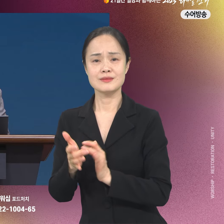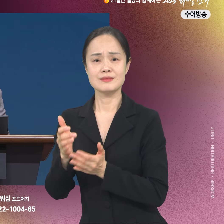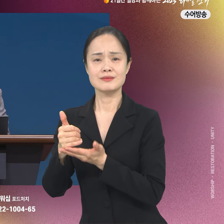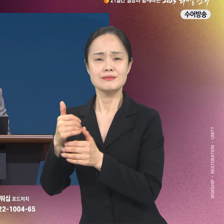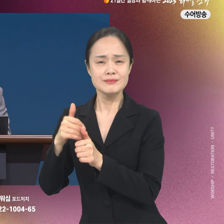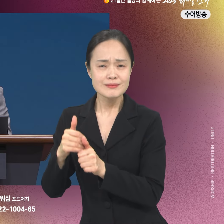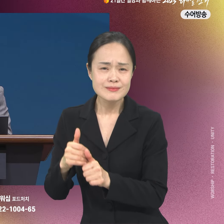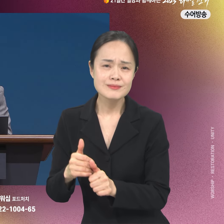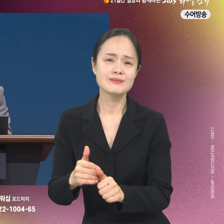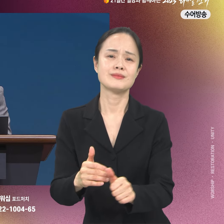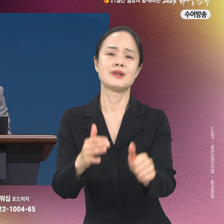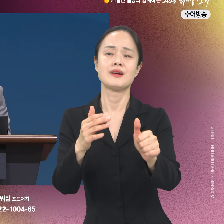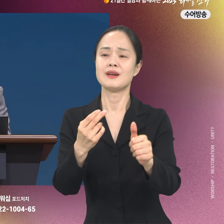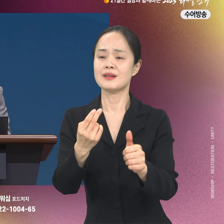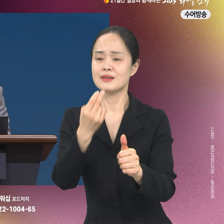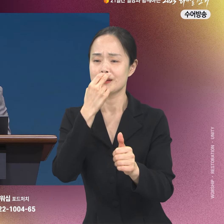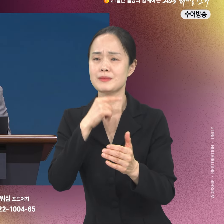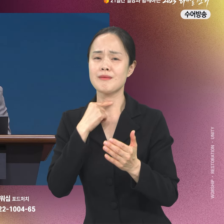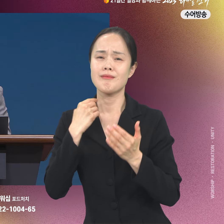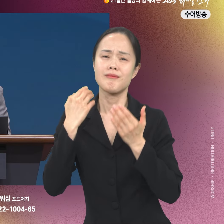구원하셨어요.